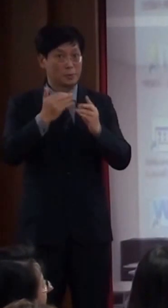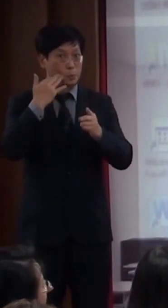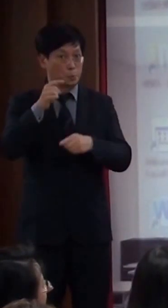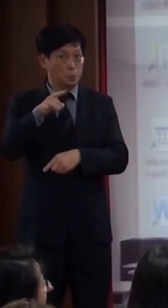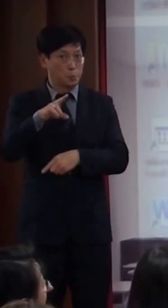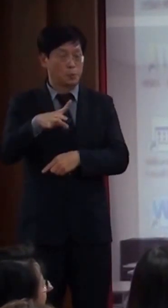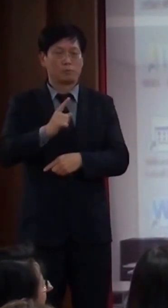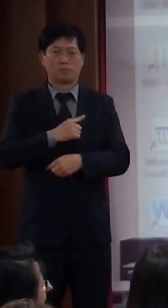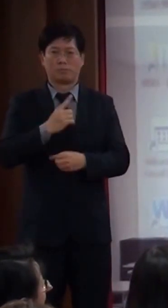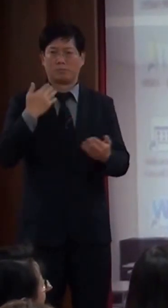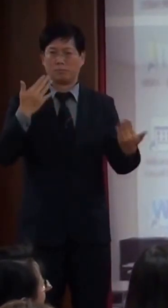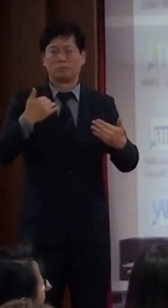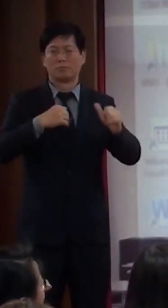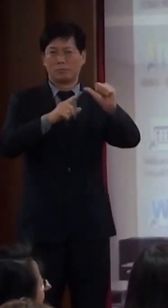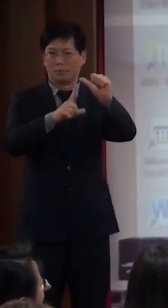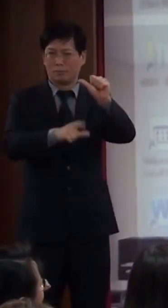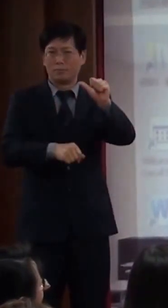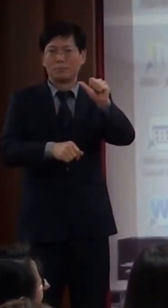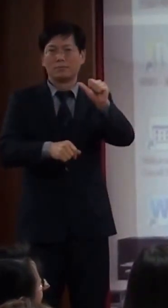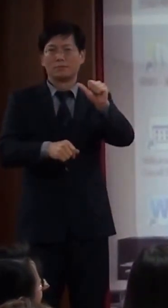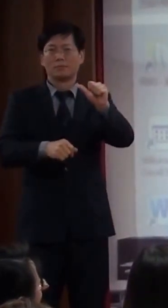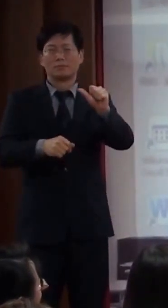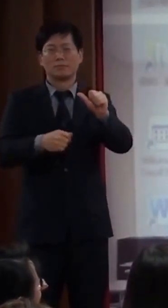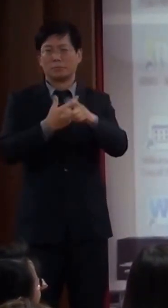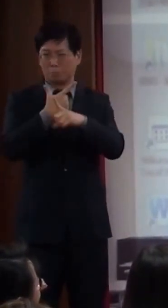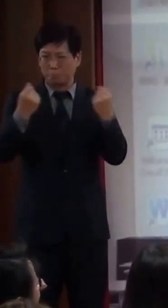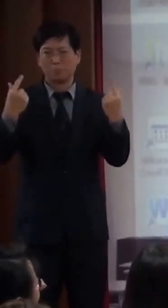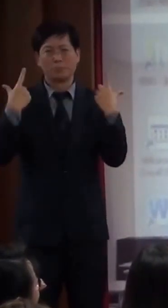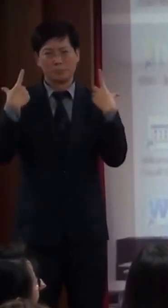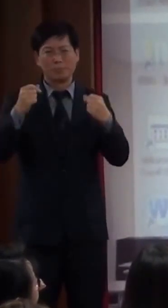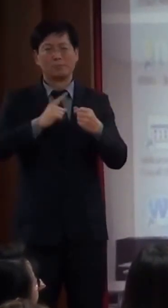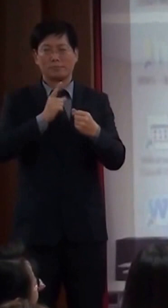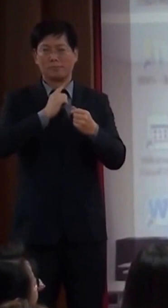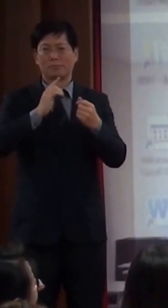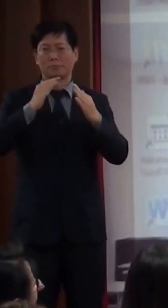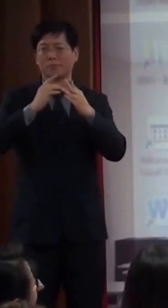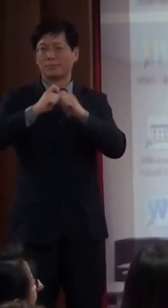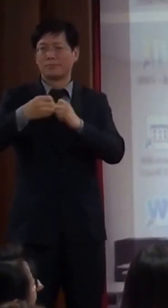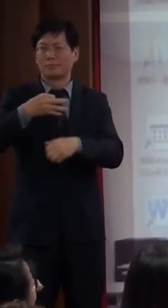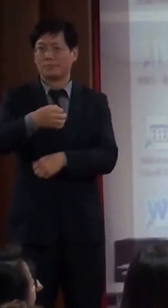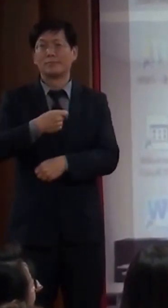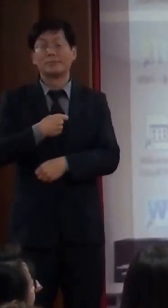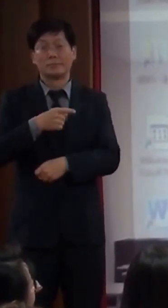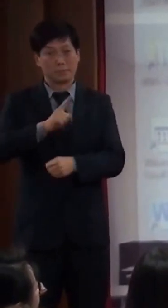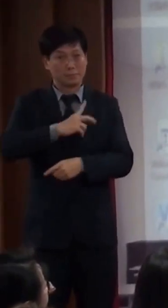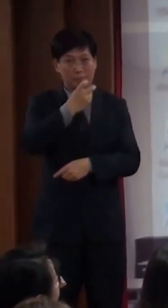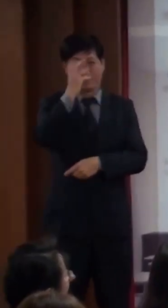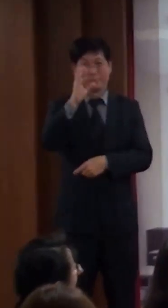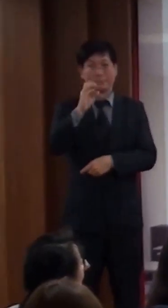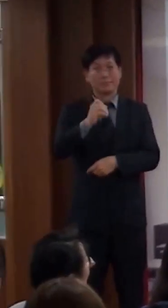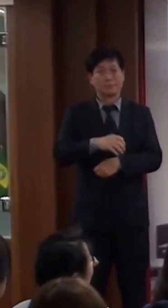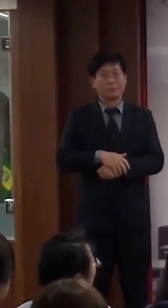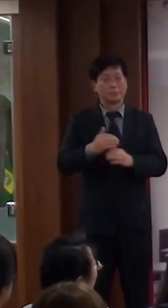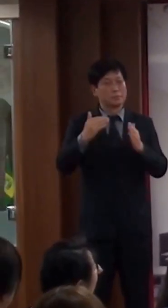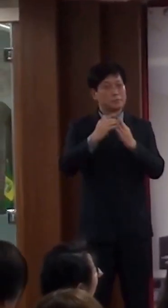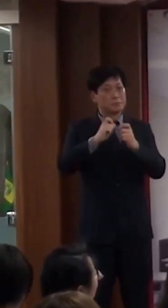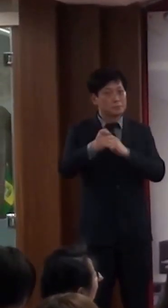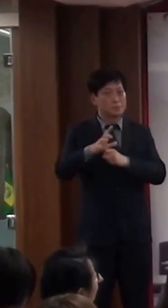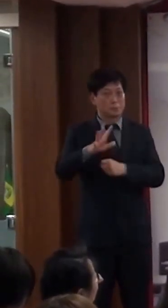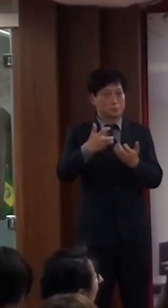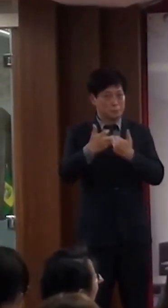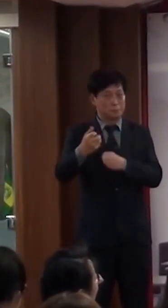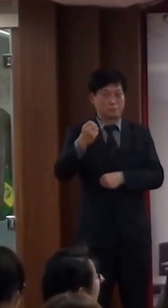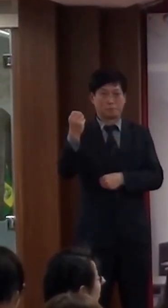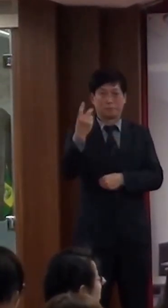们都知道，就每年五月份哦，就是要来缴纳我们的房屋税。但你有发现吗？其实房屋税其实有